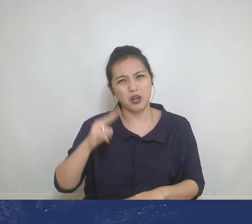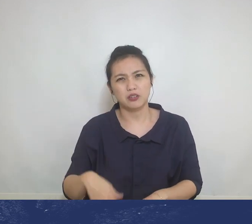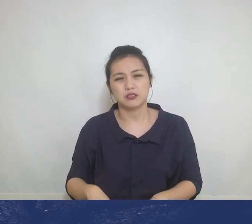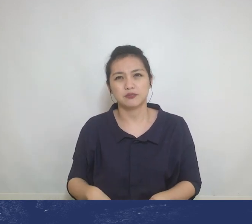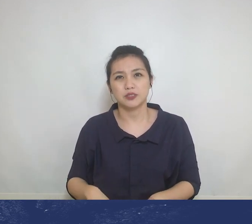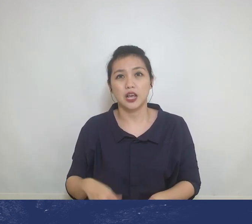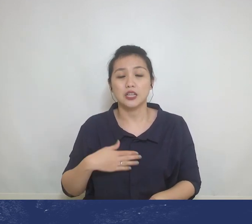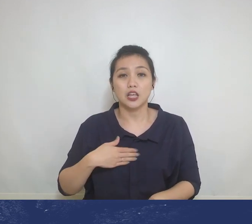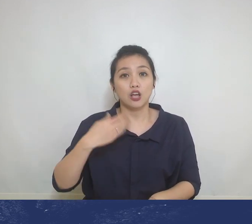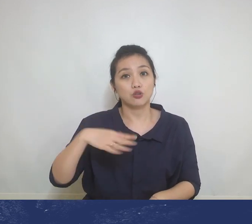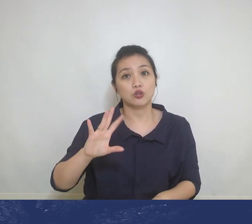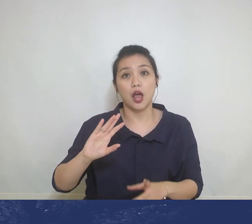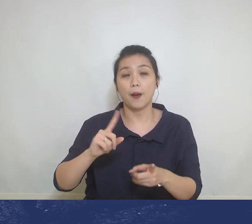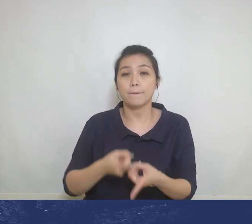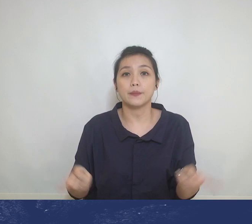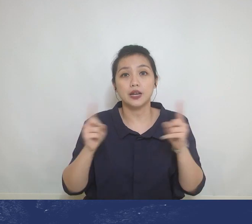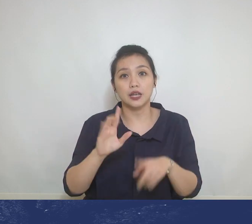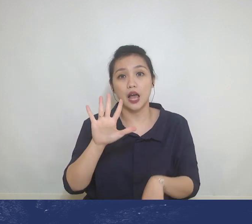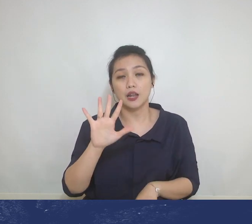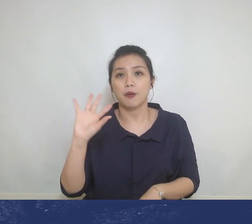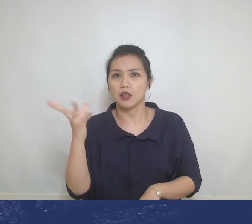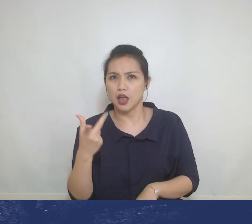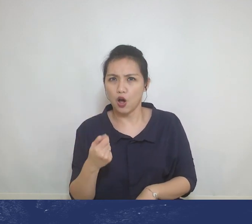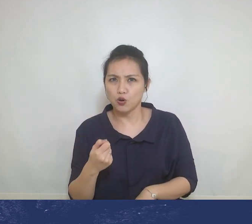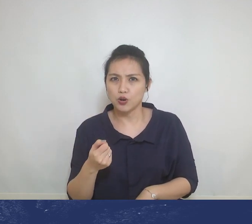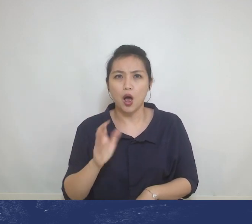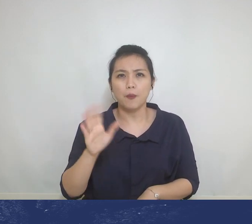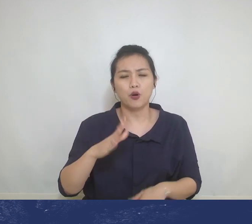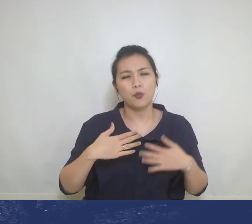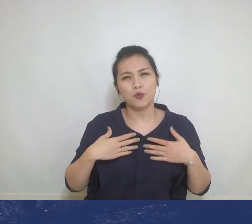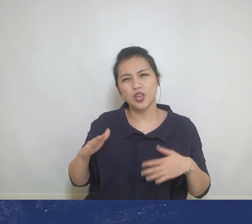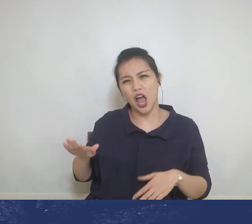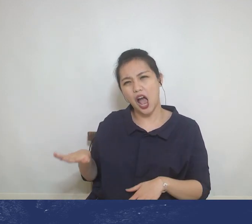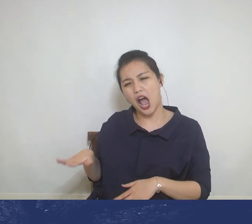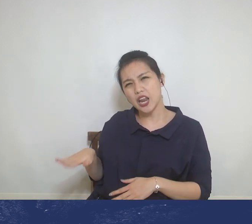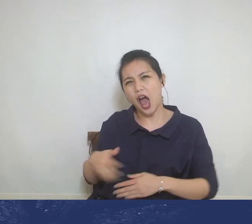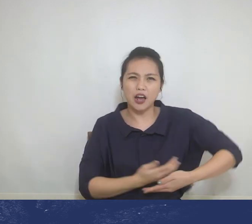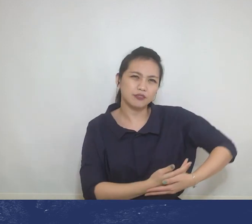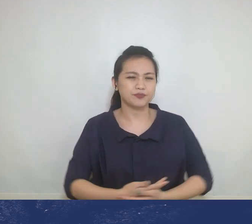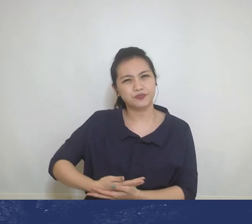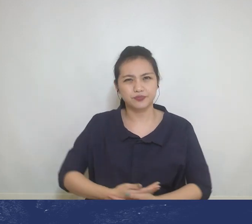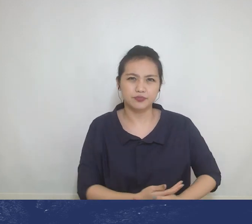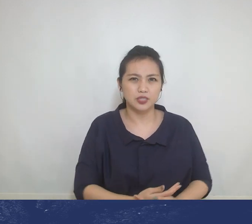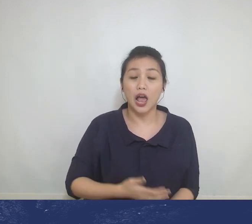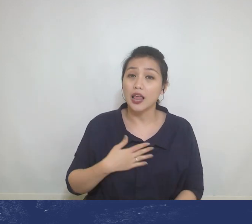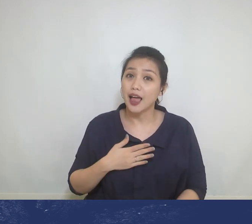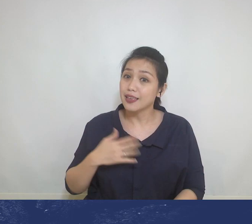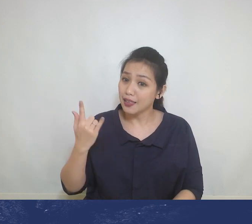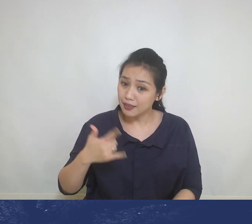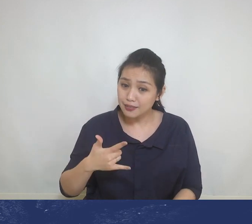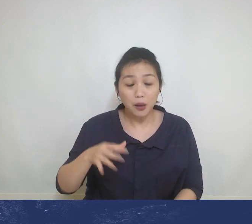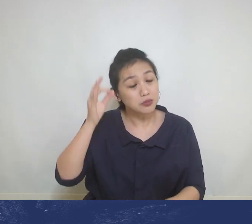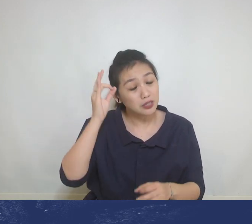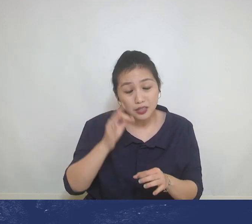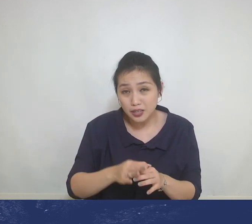kami belum dikaruniai keturunan hingga hari ini. Dan saya sudah melayani Tuhan 16 tahun dari tahun 2006, saya ngikut Tuhan hingga hari ini. Dan